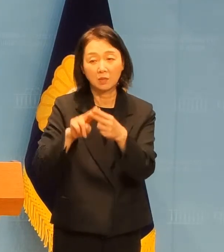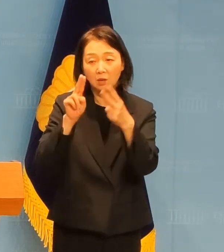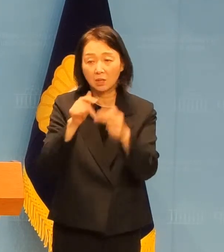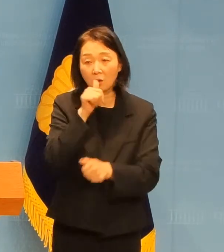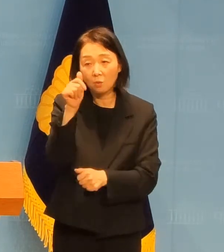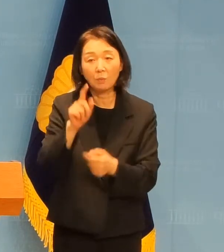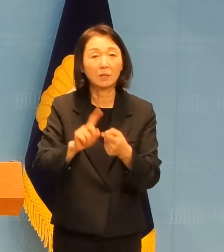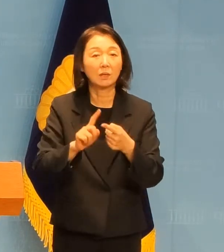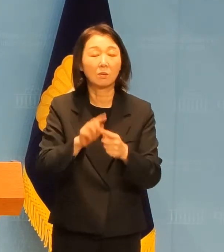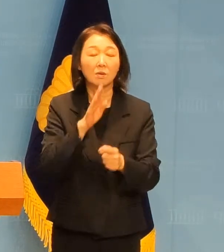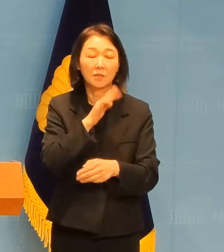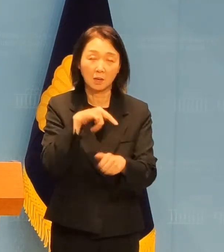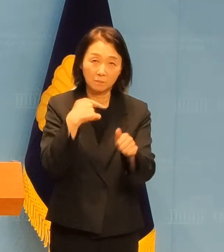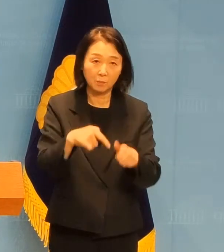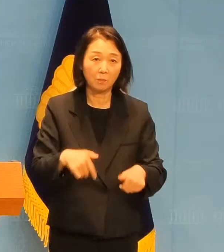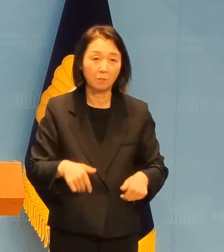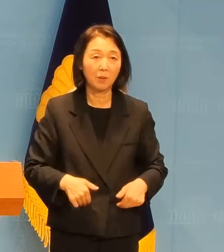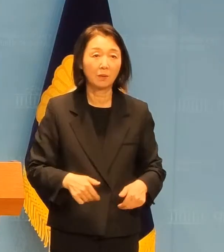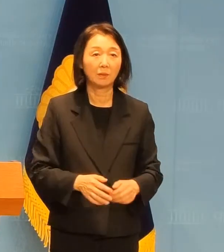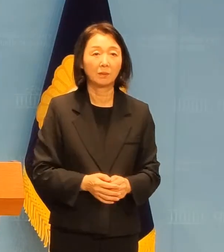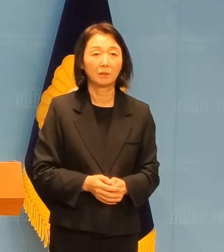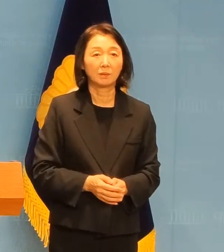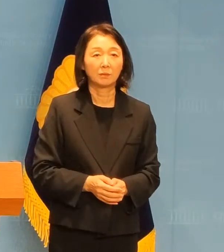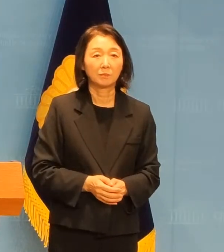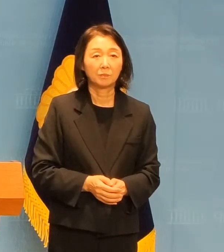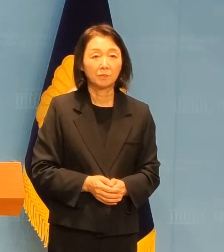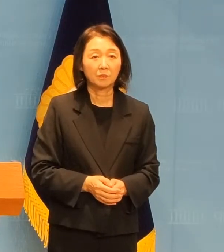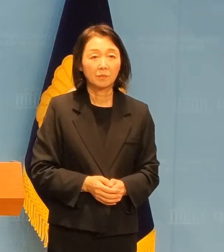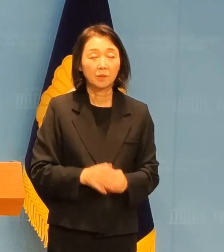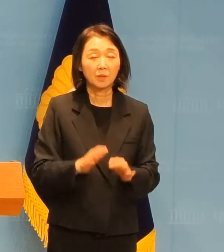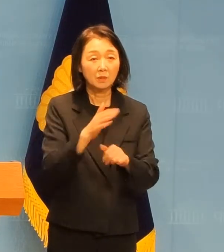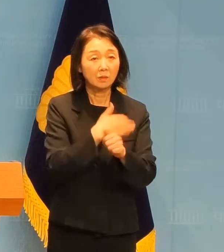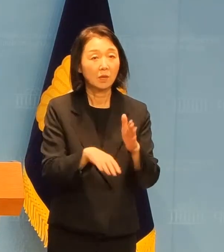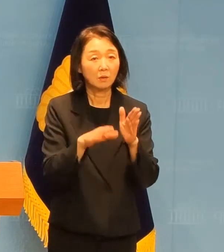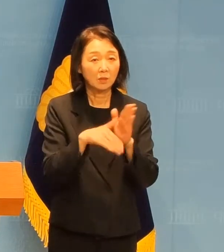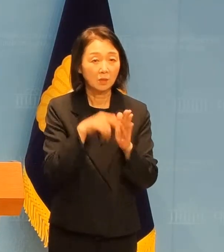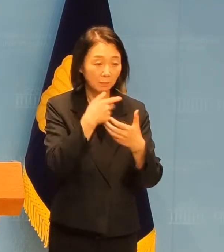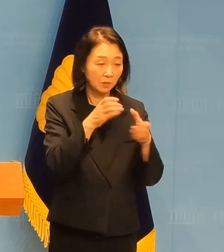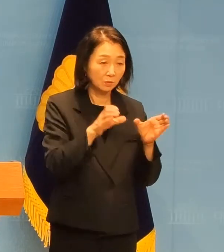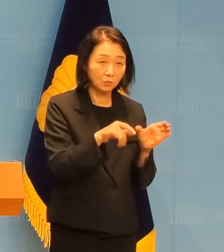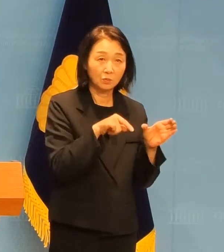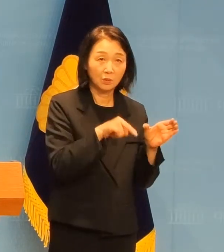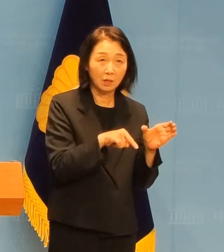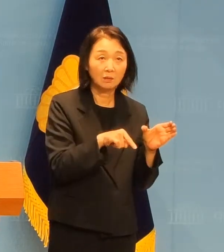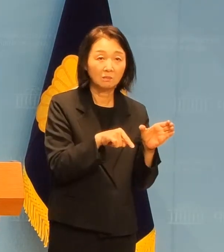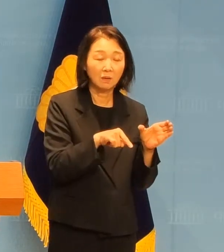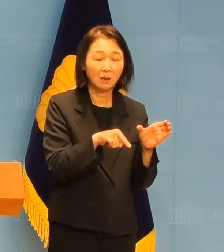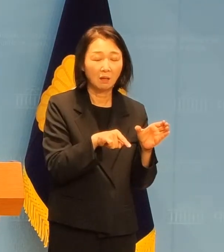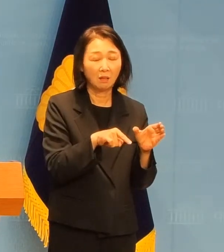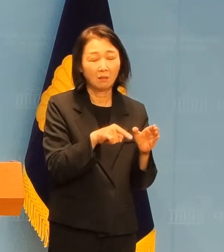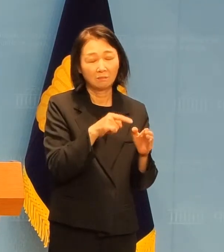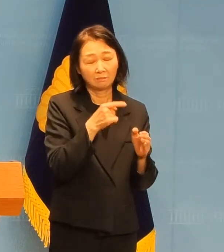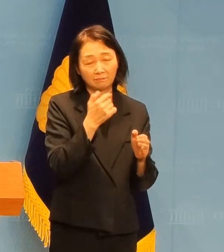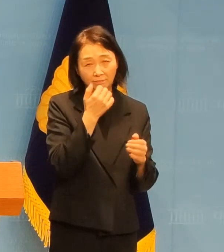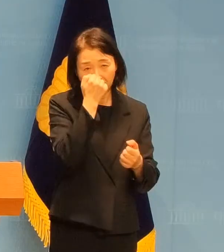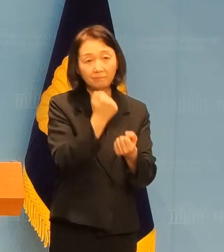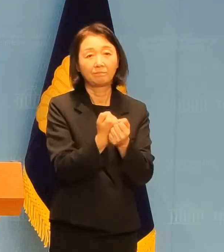형사고발로 참교육을 하겠습니다. 이런 상황에서도 더불어민주당은